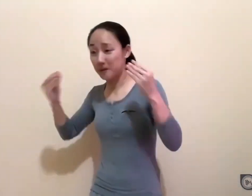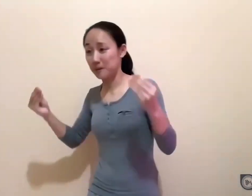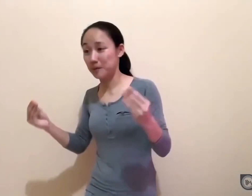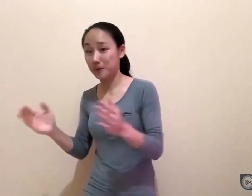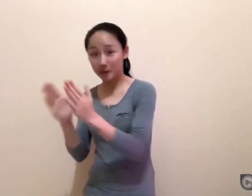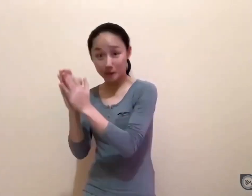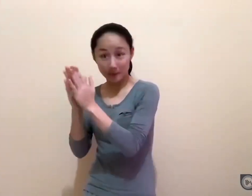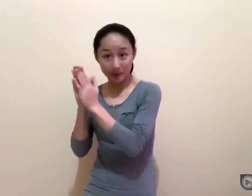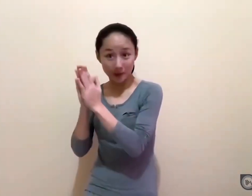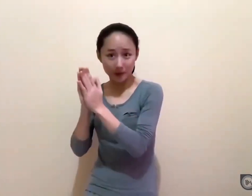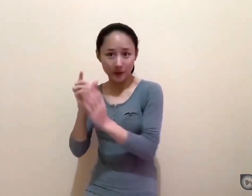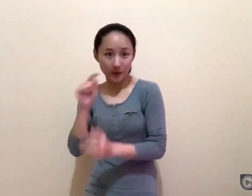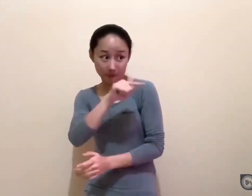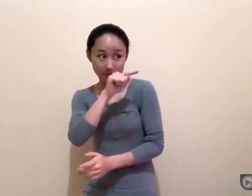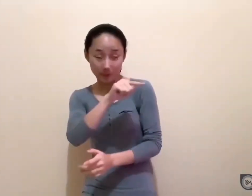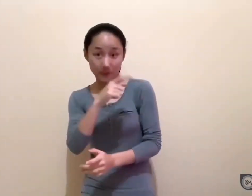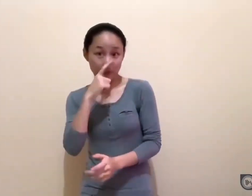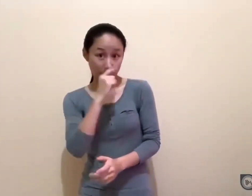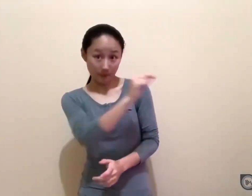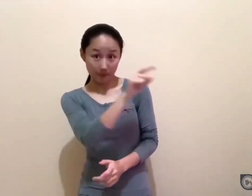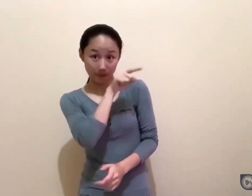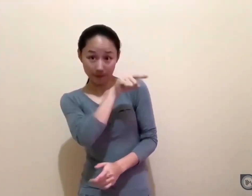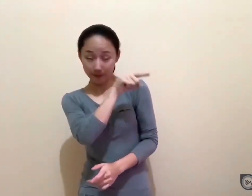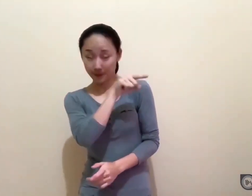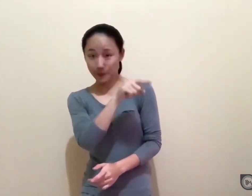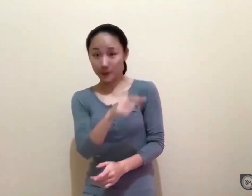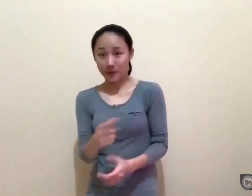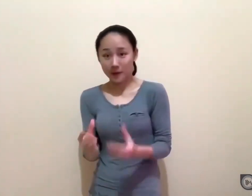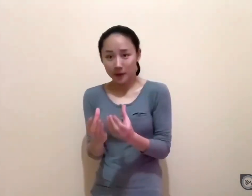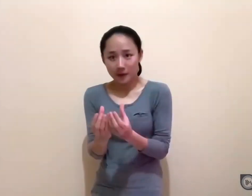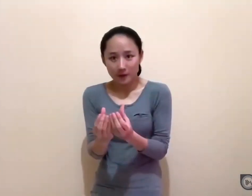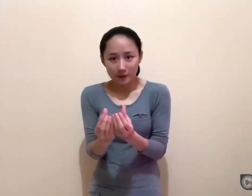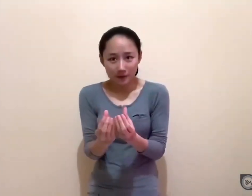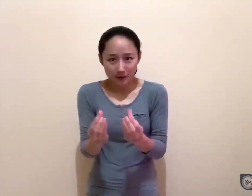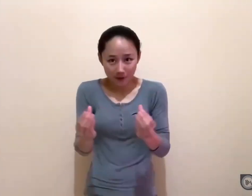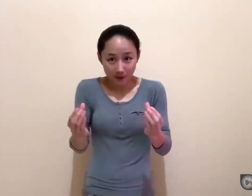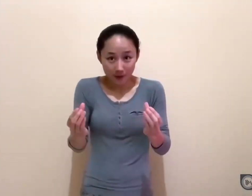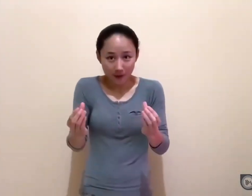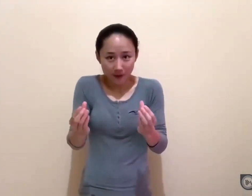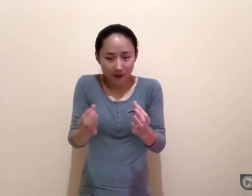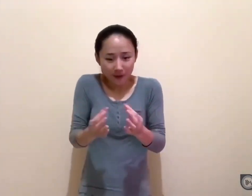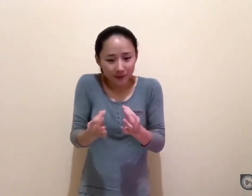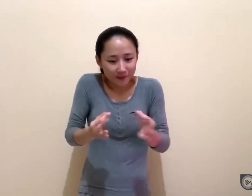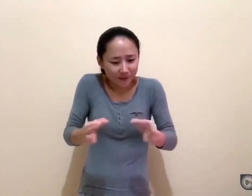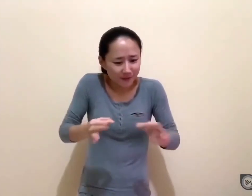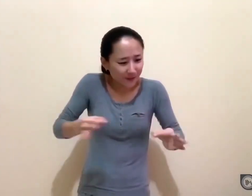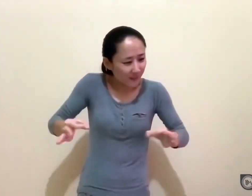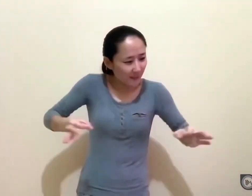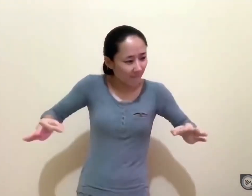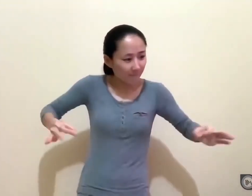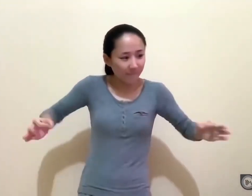Então, a raposa ouviu com muita atenção a fala da cegonha